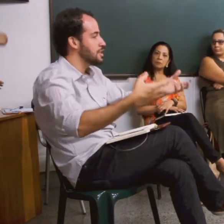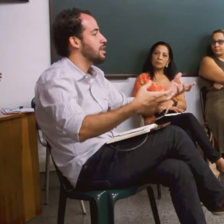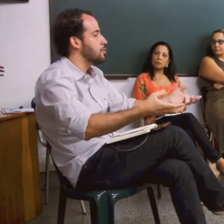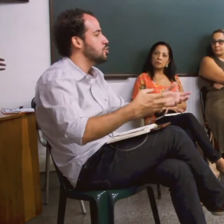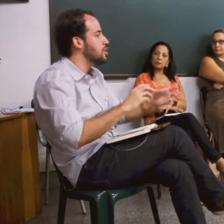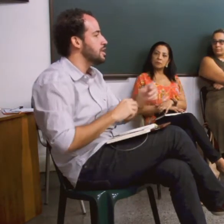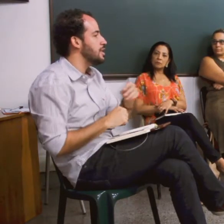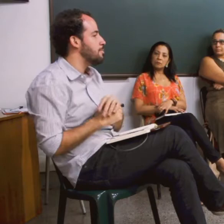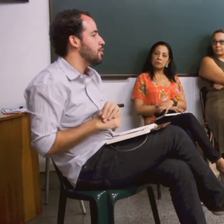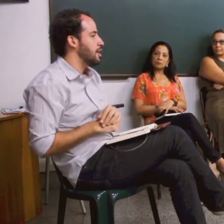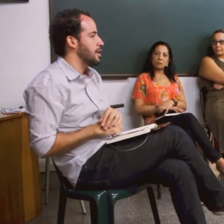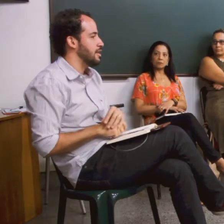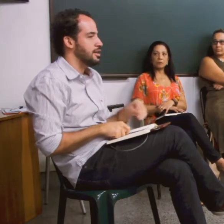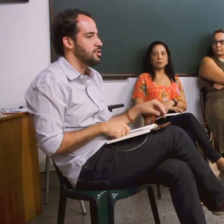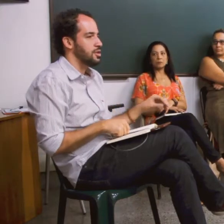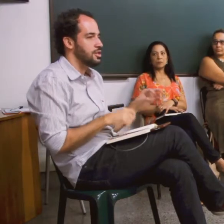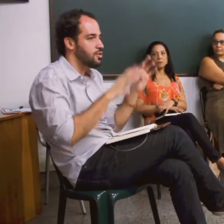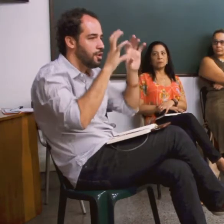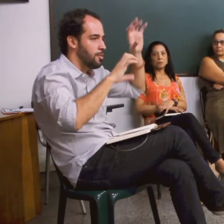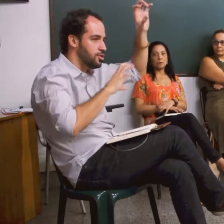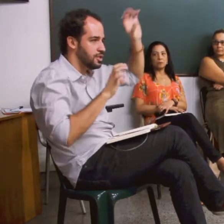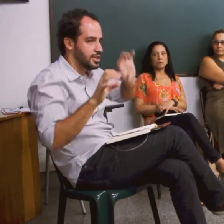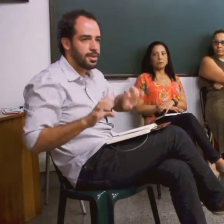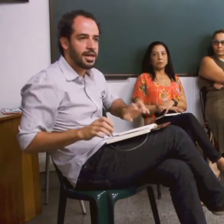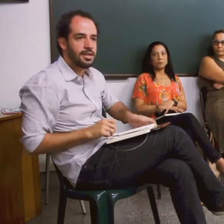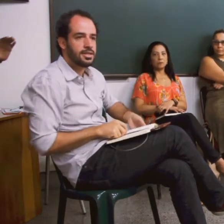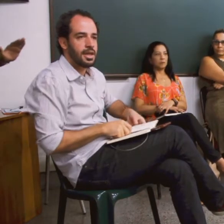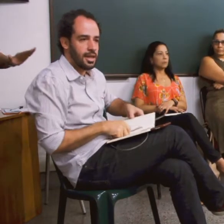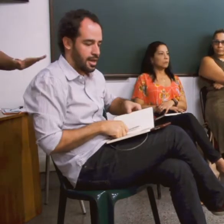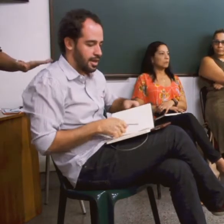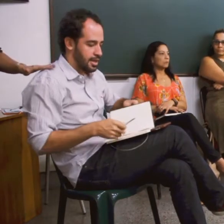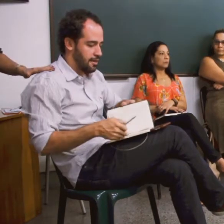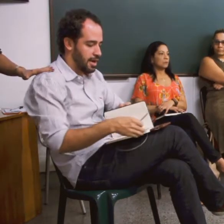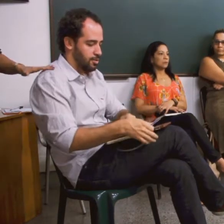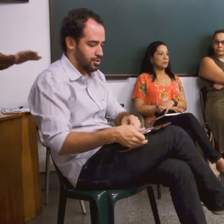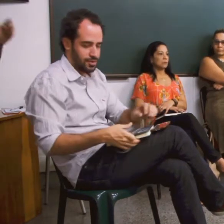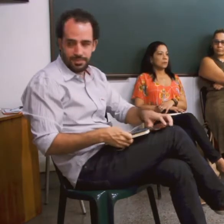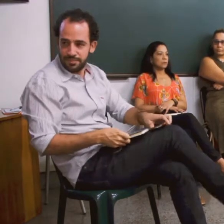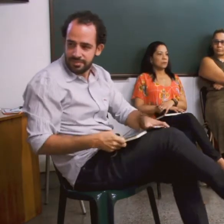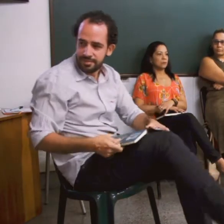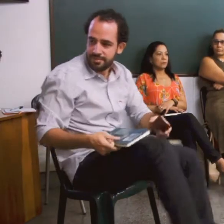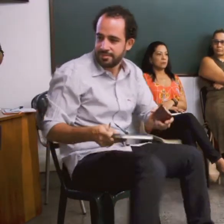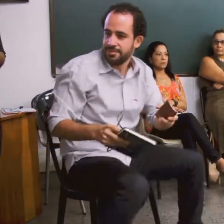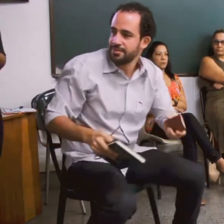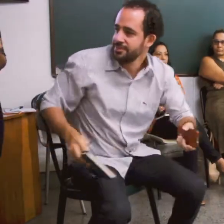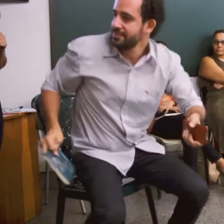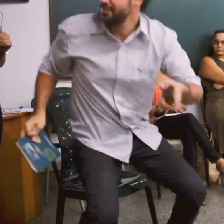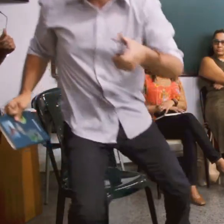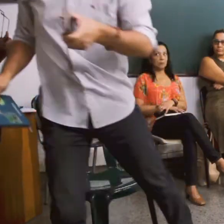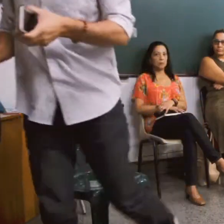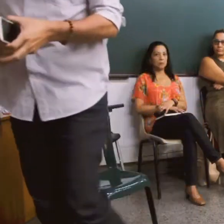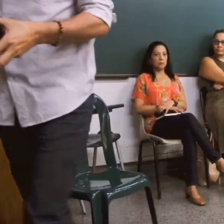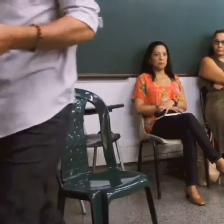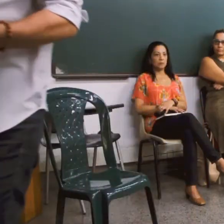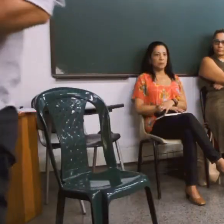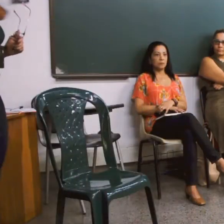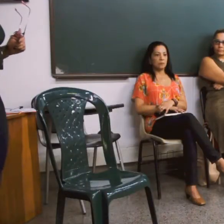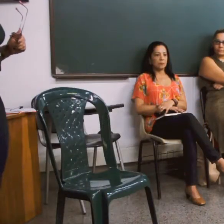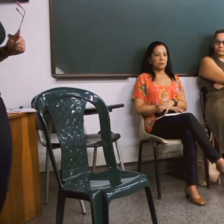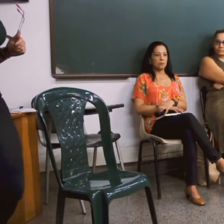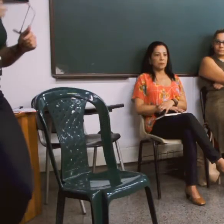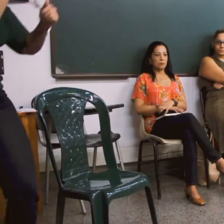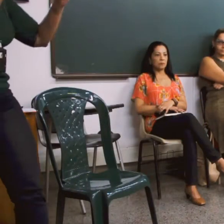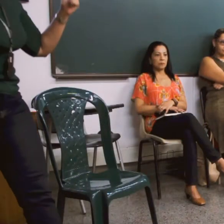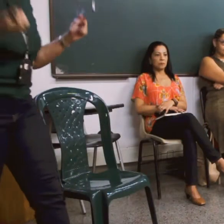enfoque o desarrollo de ese tipo de acciones. Esos fueron como los 3 temas grandes que trabajamos. Gracias, Camilo. Vamos con el